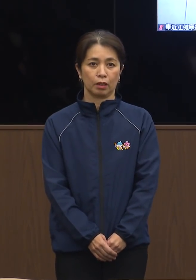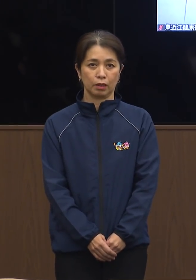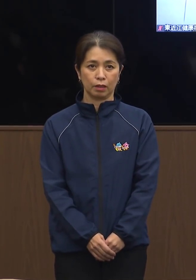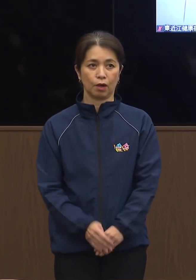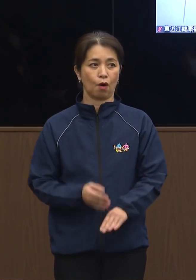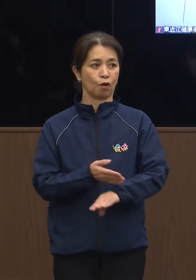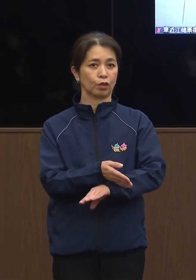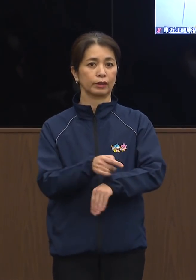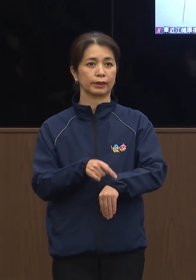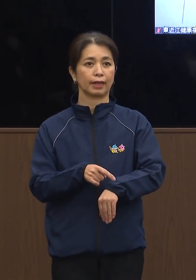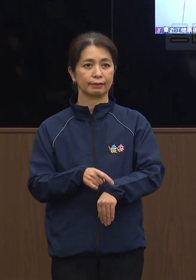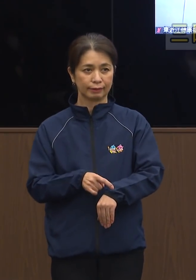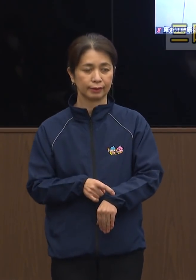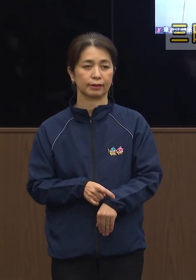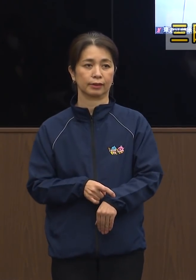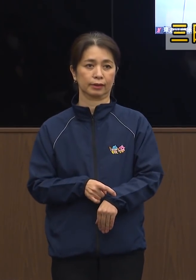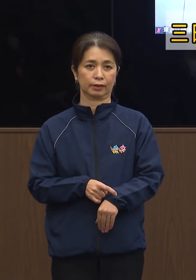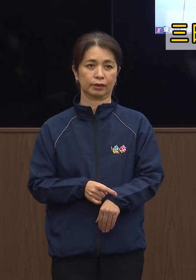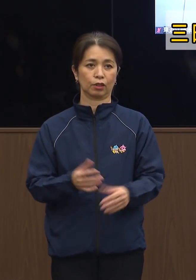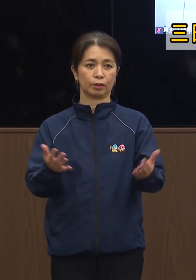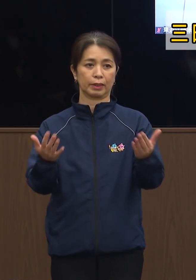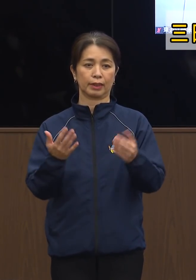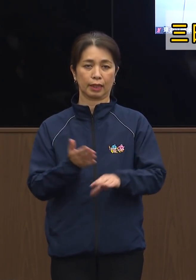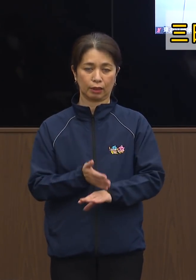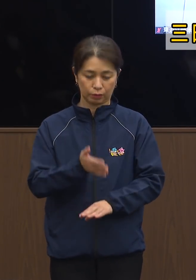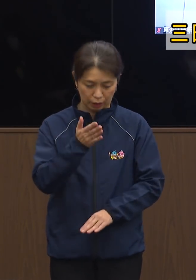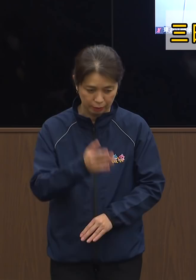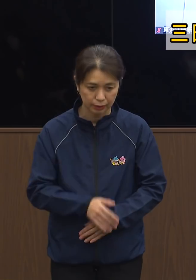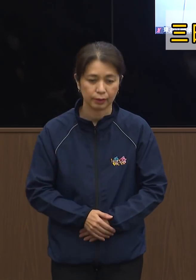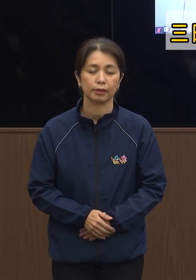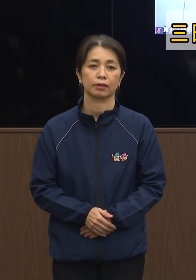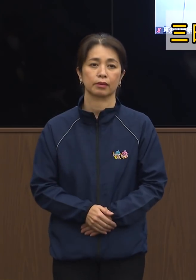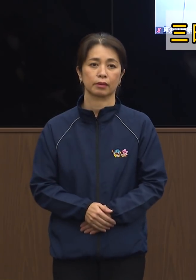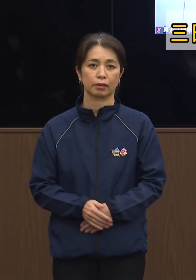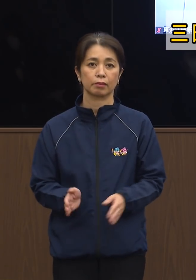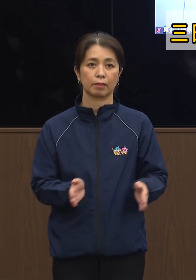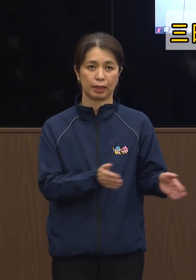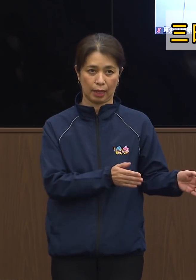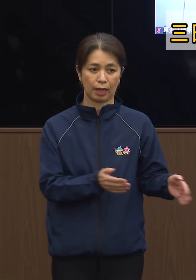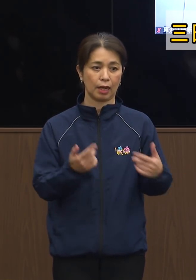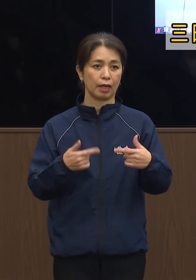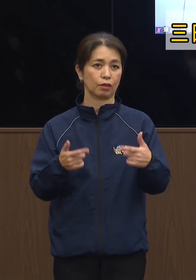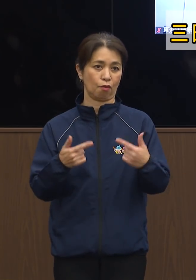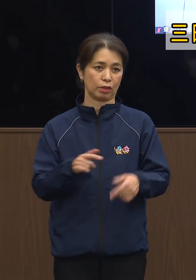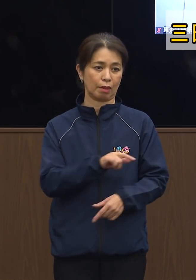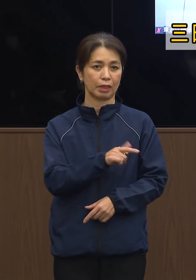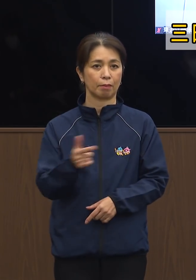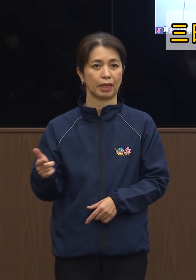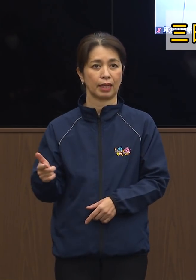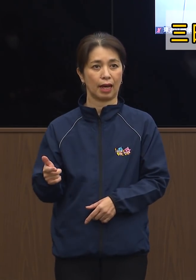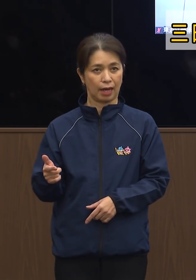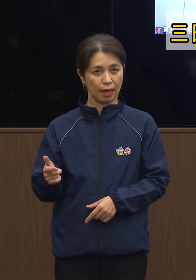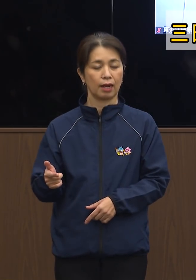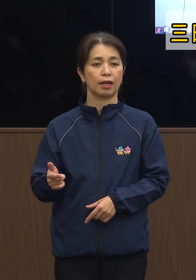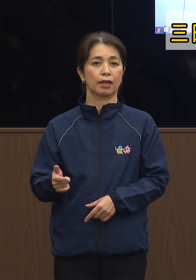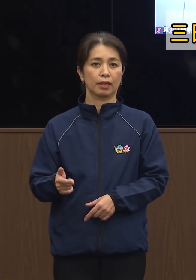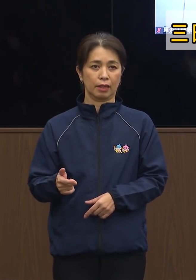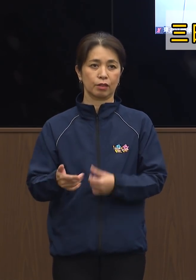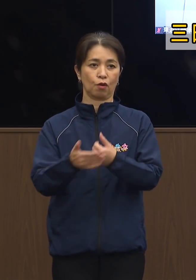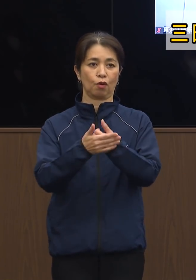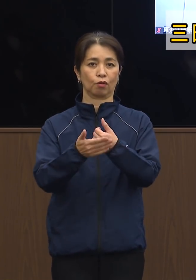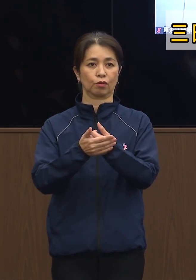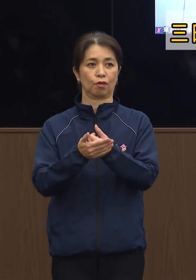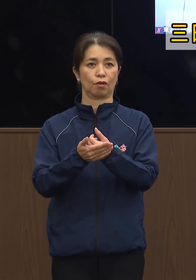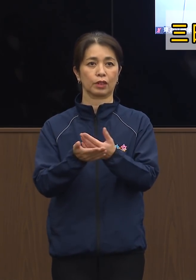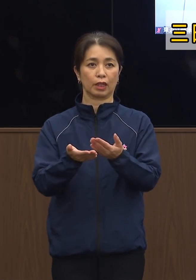遅い時間に、お集まりいただきありがとうございます。また平素さまざまな形で、ご協力い